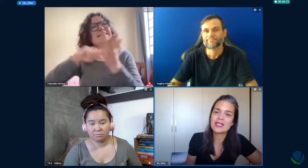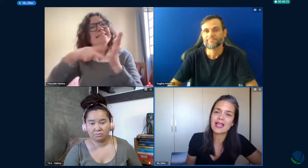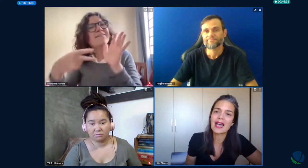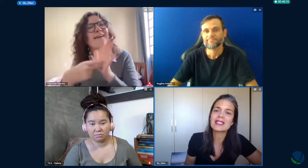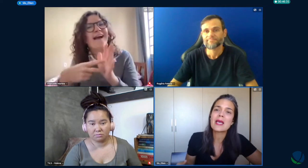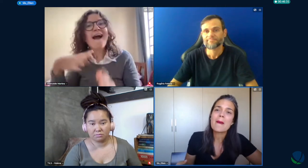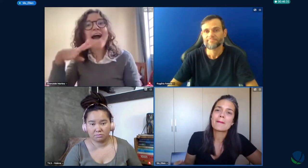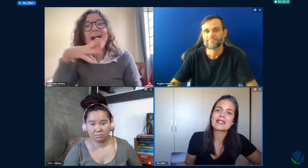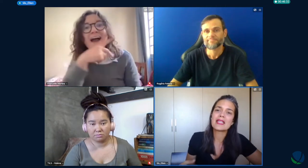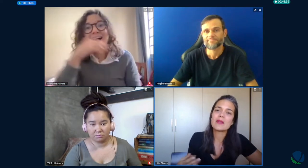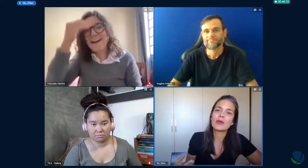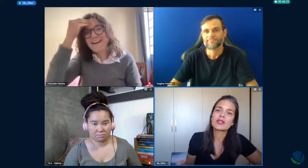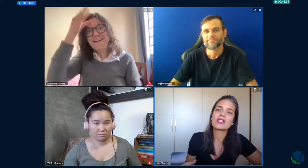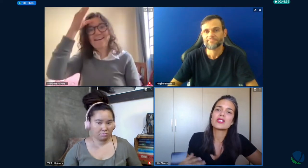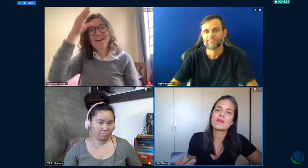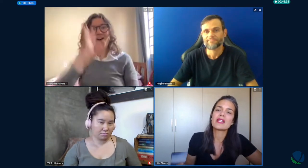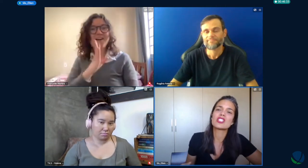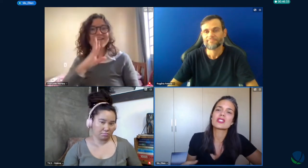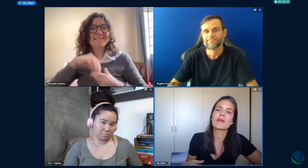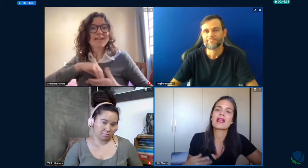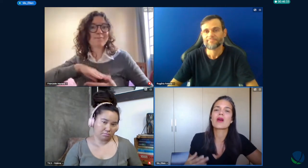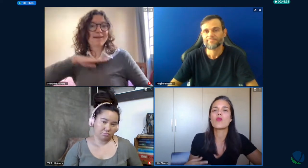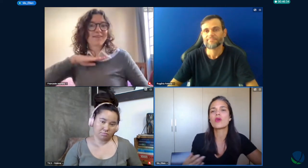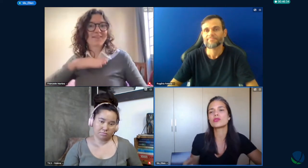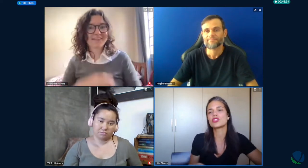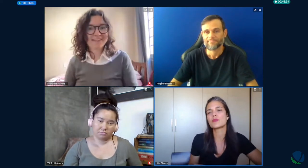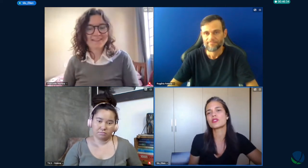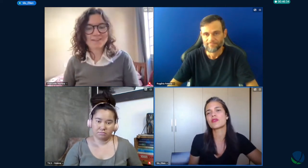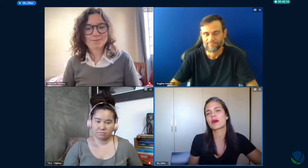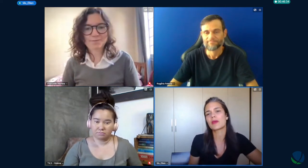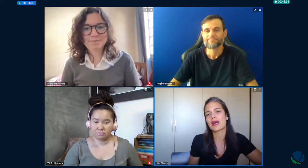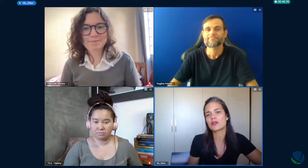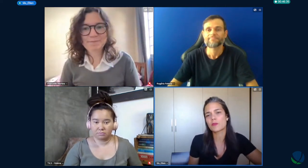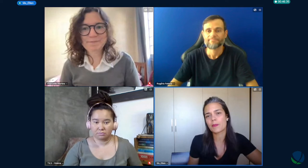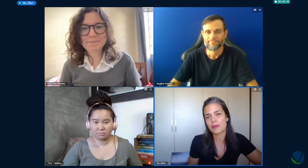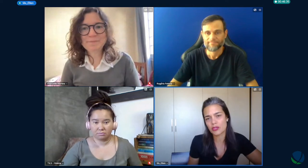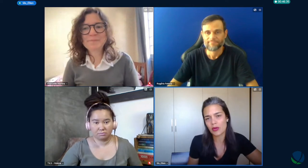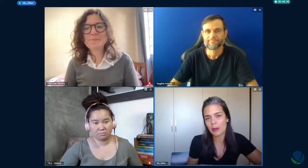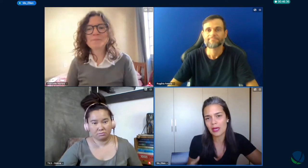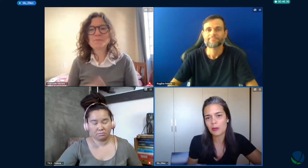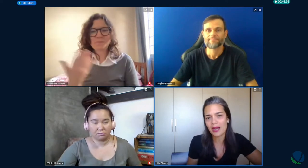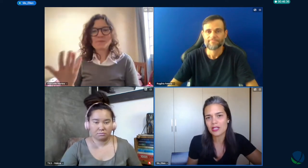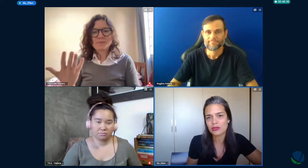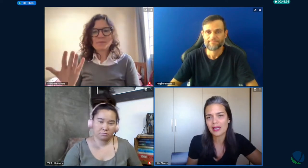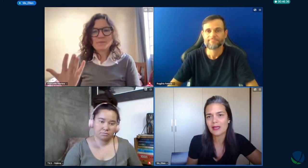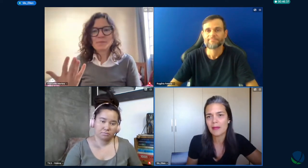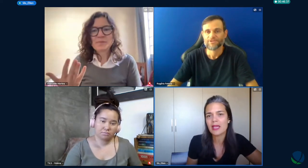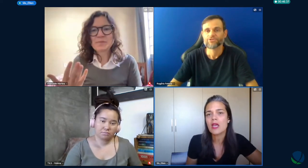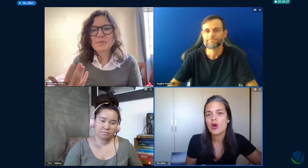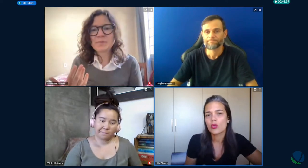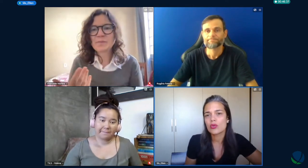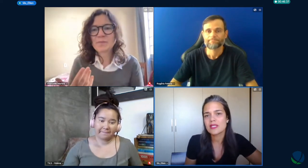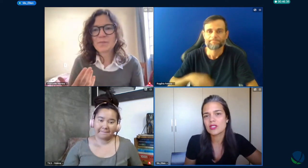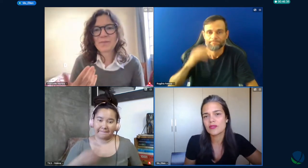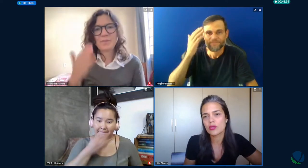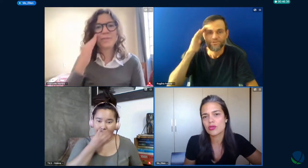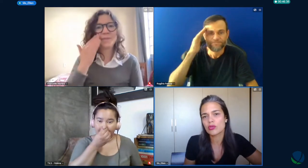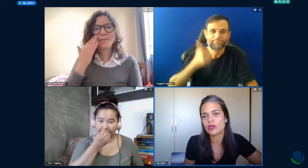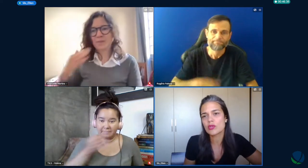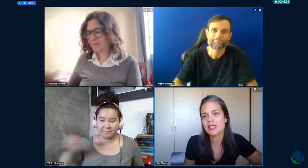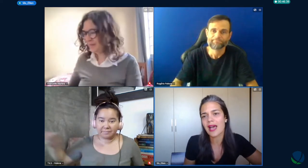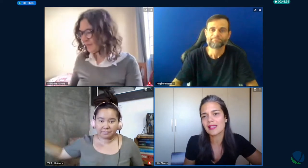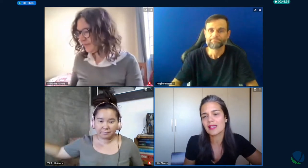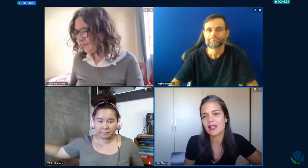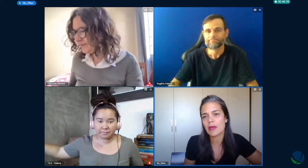a alguns sinais, mas seria importante também a gente trabalhar com outros tipos de vocabulário para ajudar também os